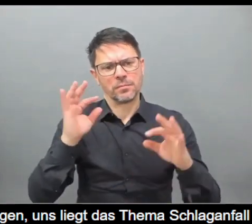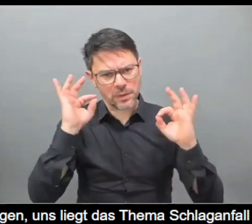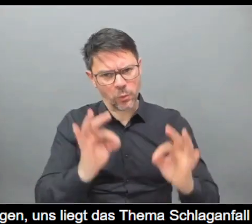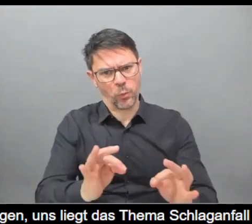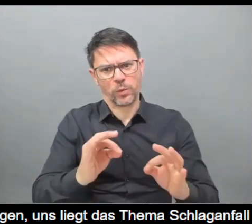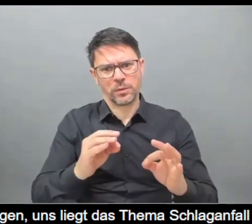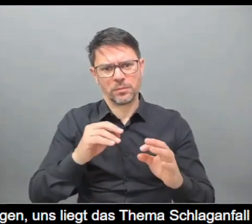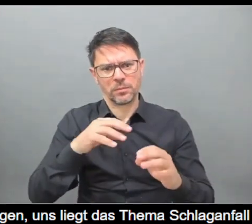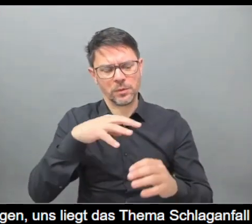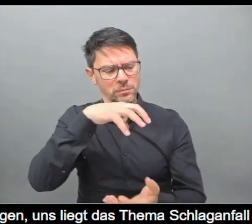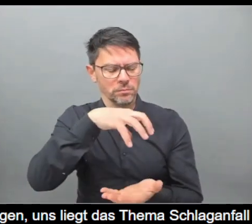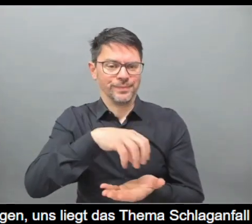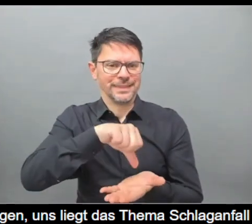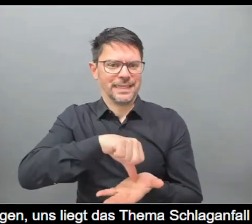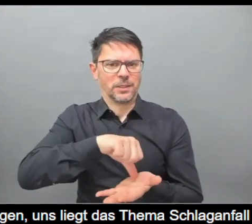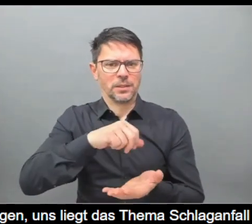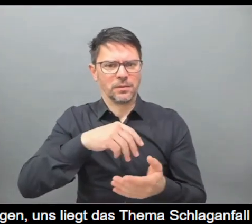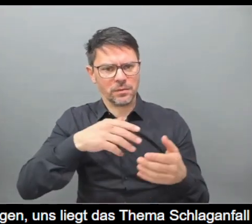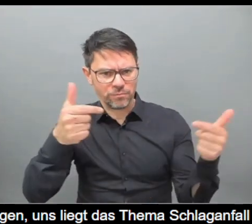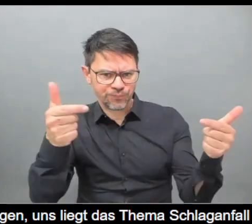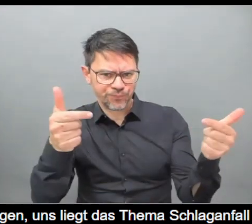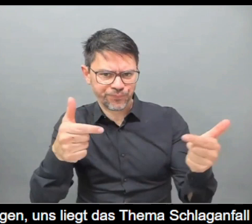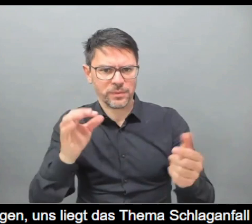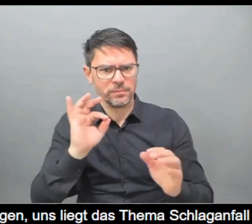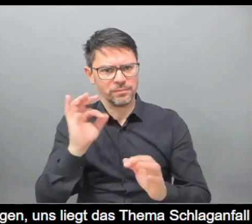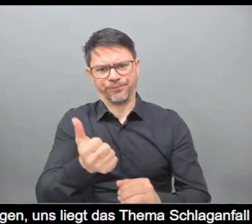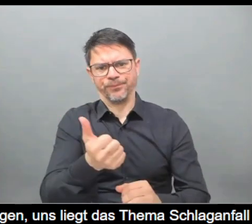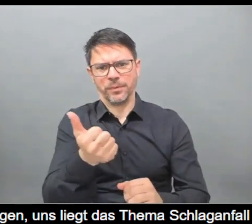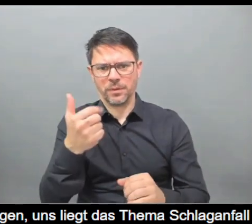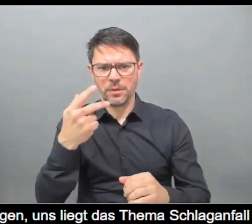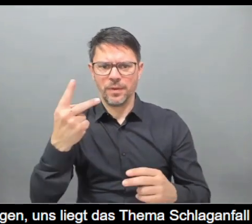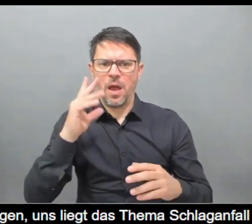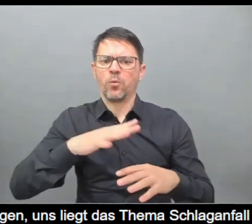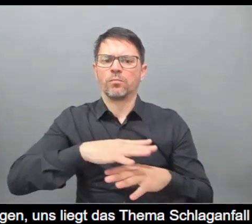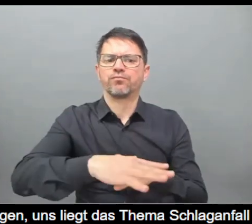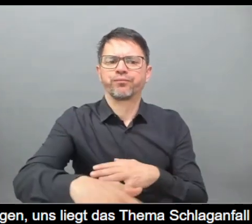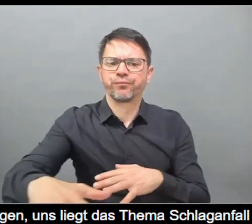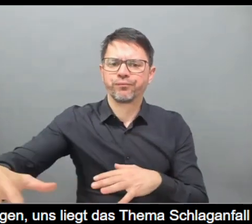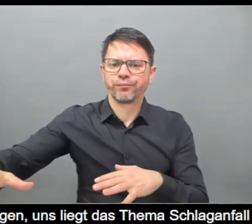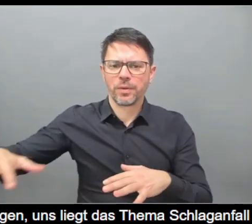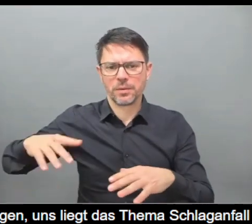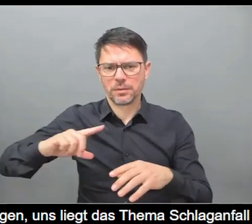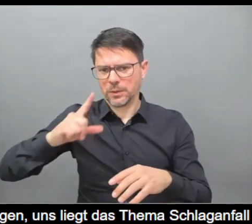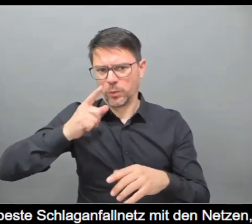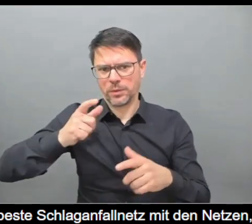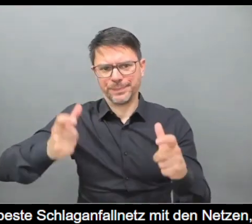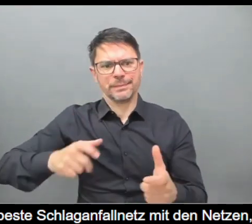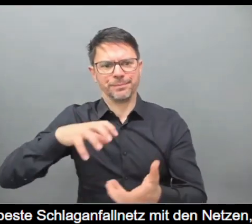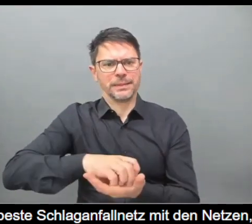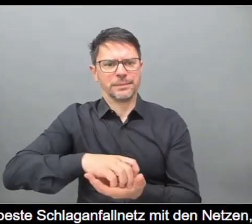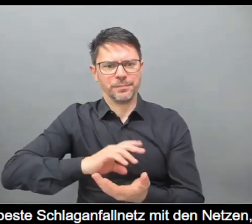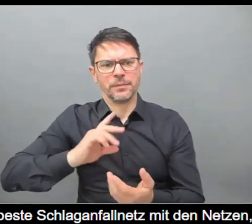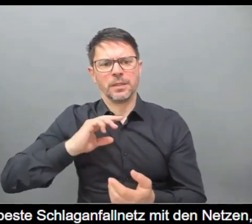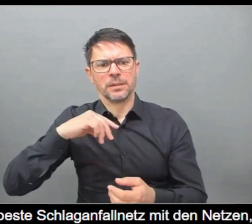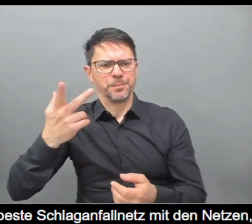derer, die jetzt daran arbeiten, sollen da zukünftig nicht mehr daran arbeiten. Ja, was soll denn das? Das macht keinen Sinn. Wir haben überhaupt